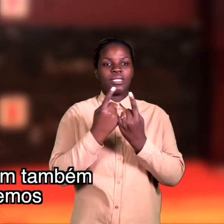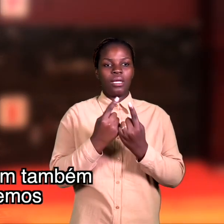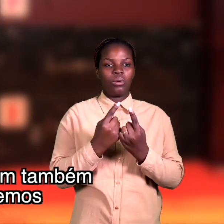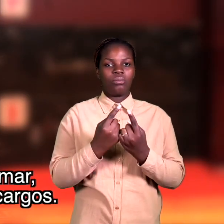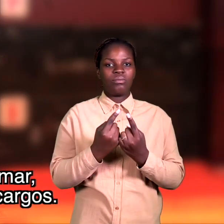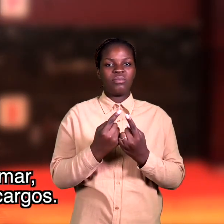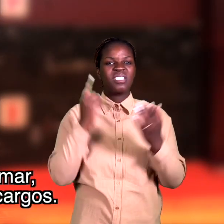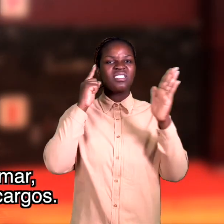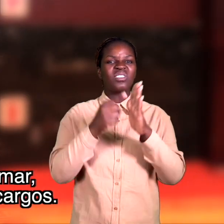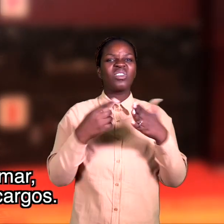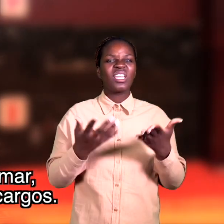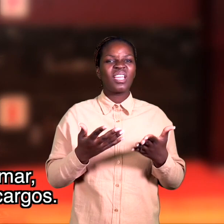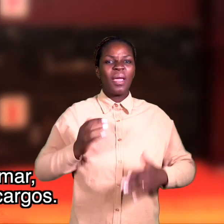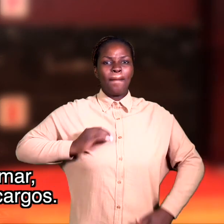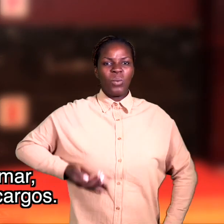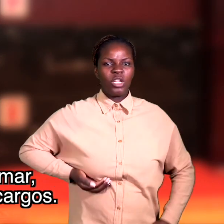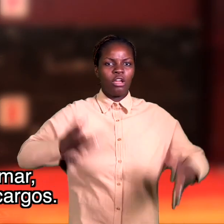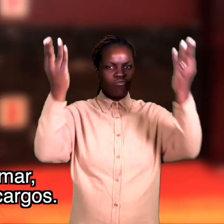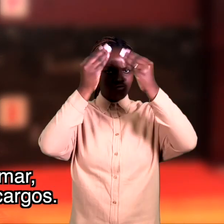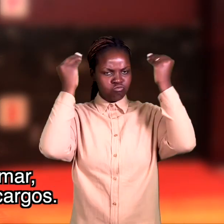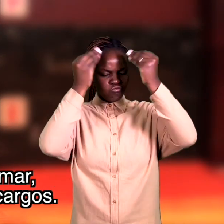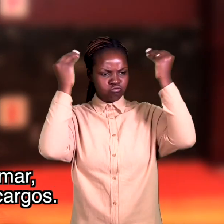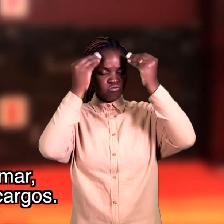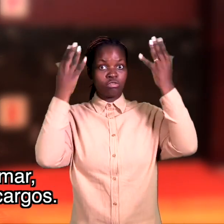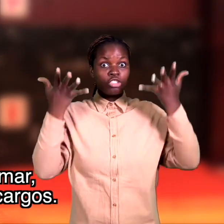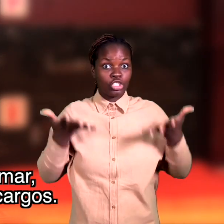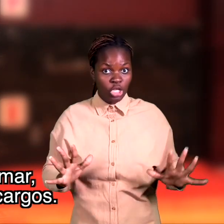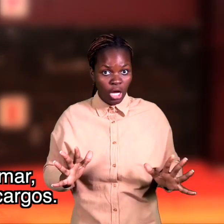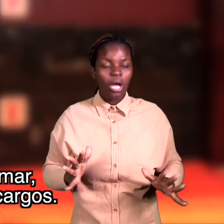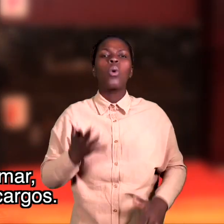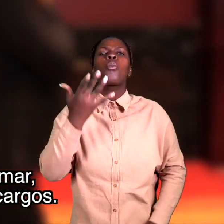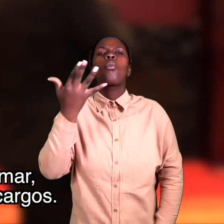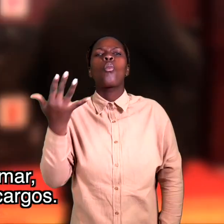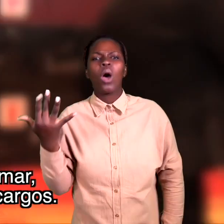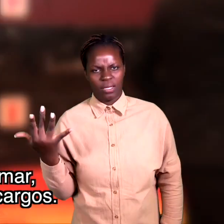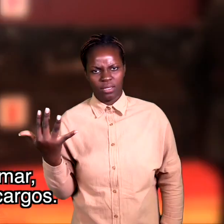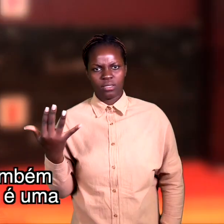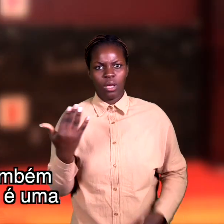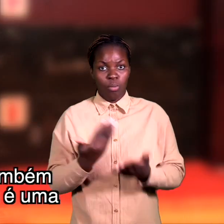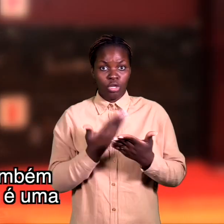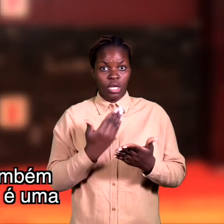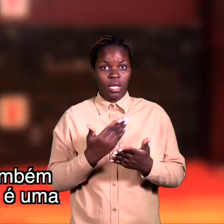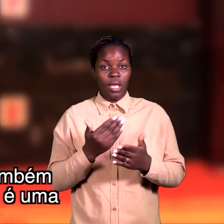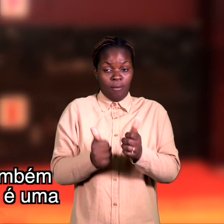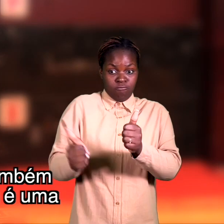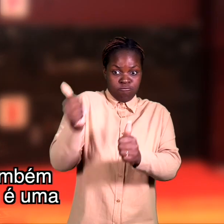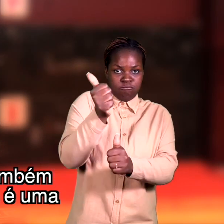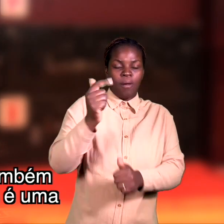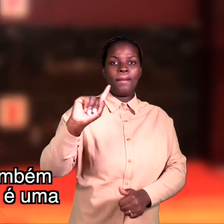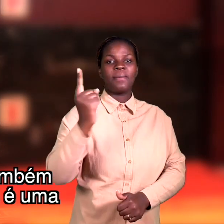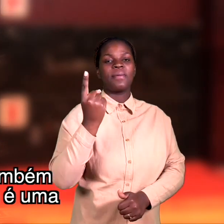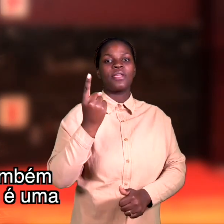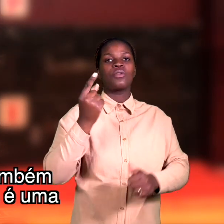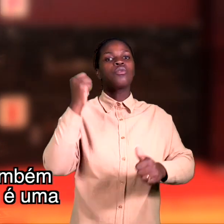mulheres nós temos que tiveram oportunidade de se formar para que possam ter acesso a esses cargos. Ela é uma chefe de departamento